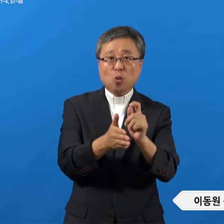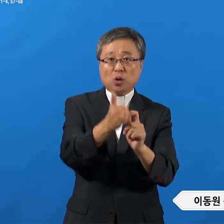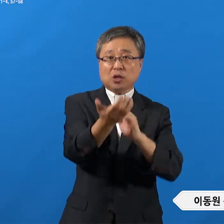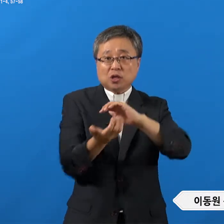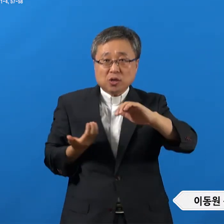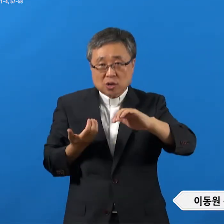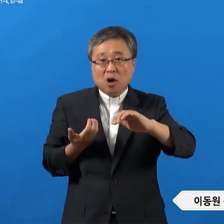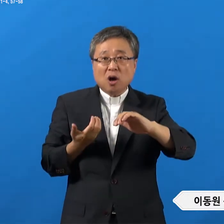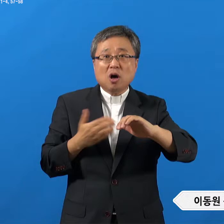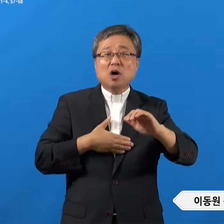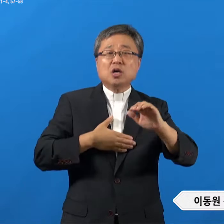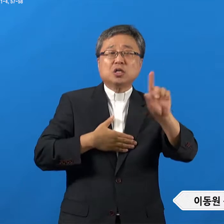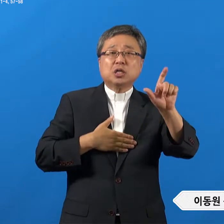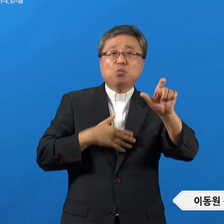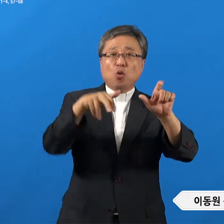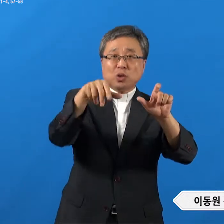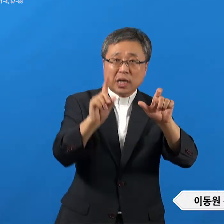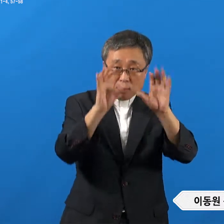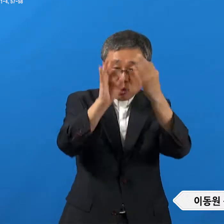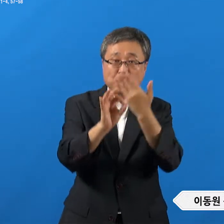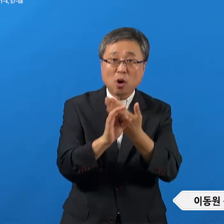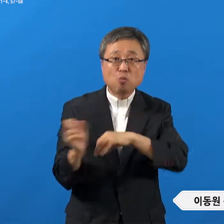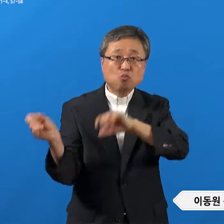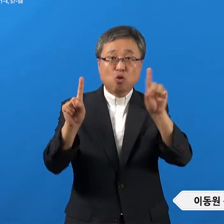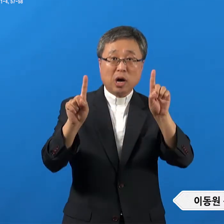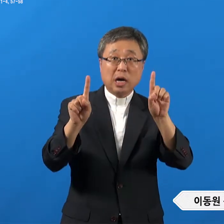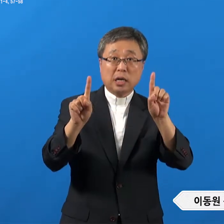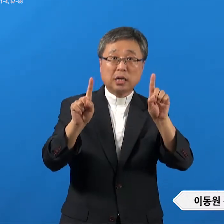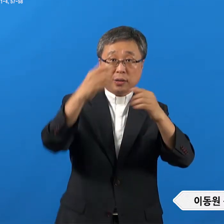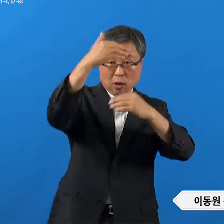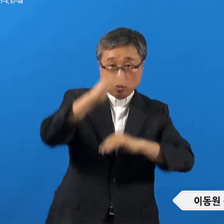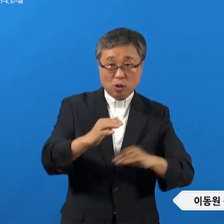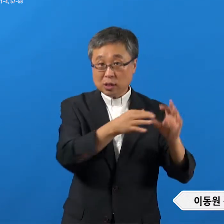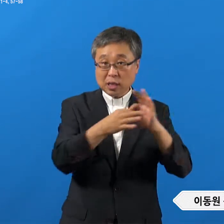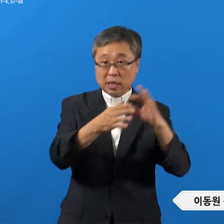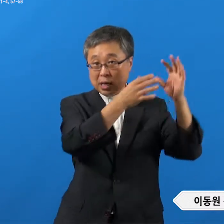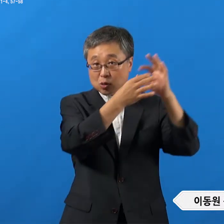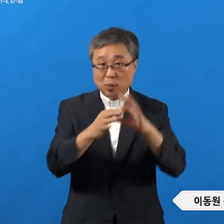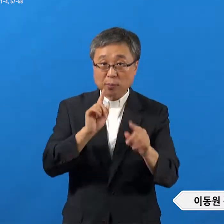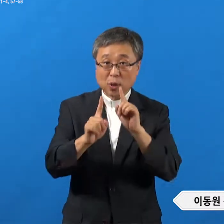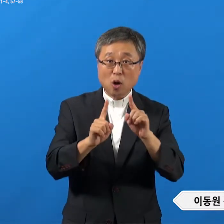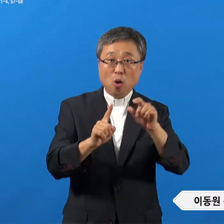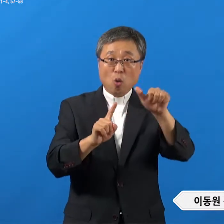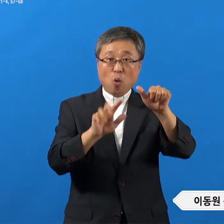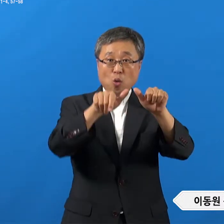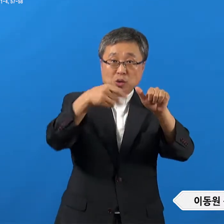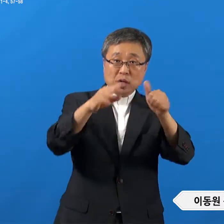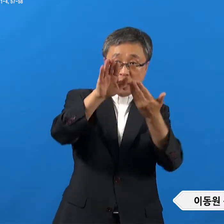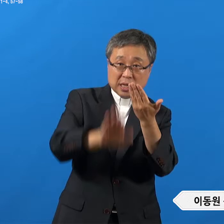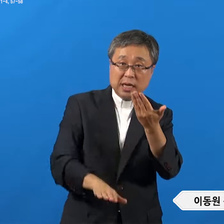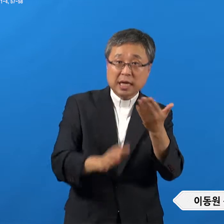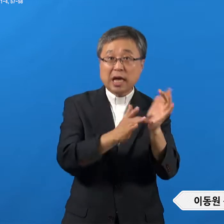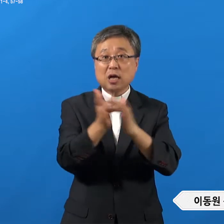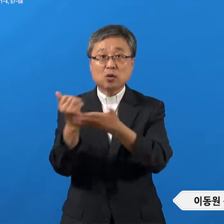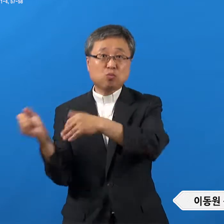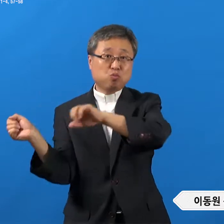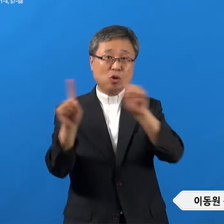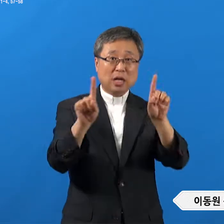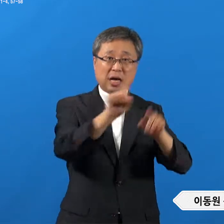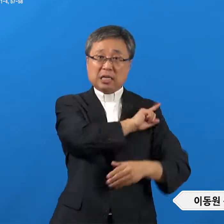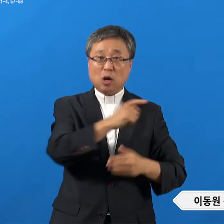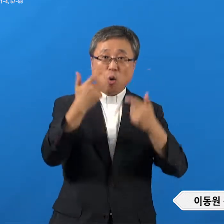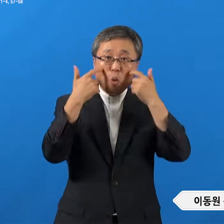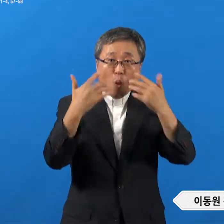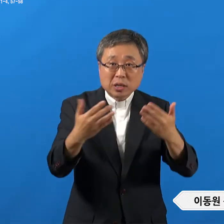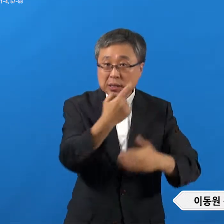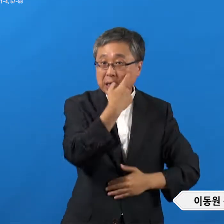고린도전서 15장 부활의 장에서 바울은 계속해서 열거합니다. 5절 이하에 이 부활의, 예수 부활의 가장 확실한